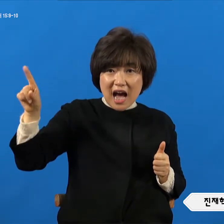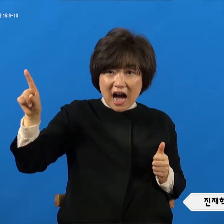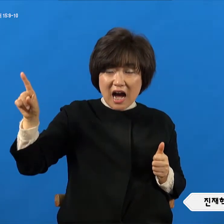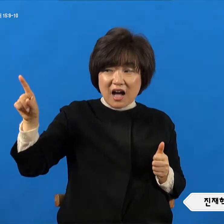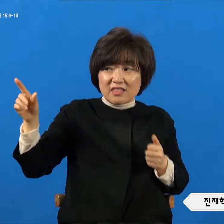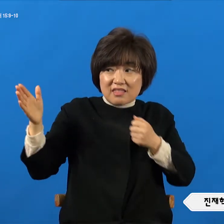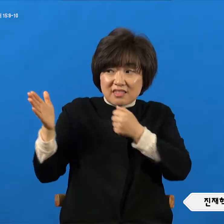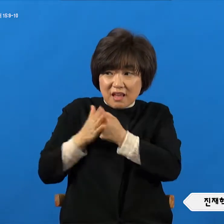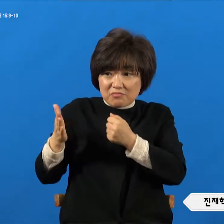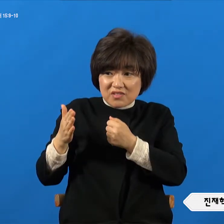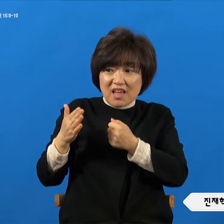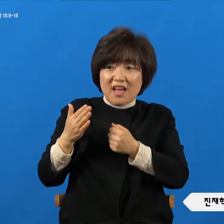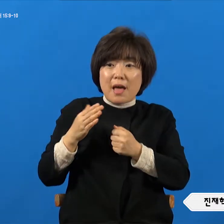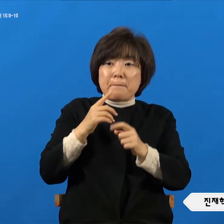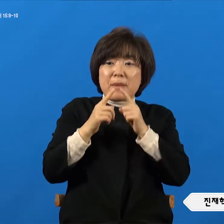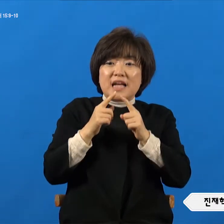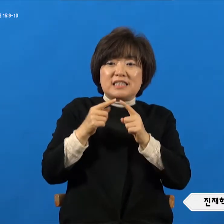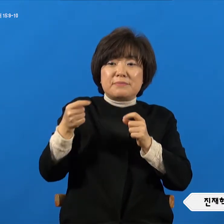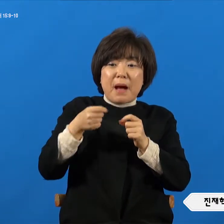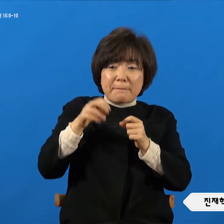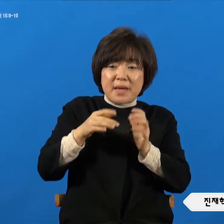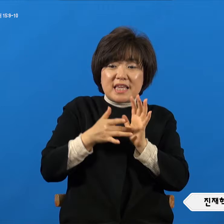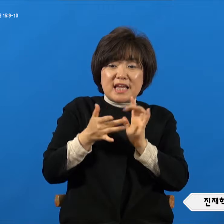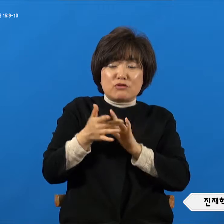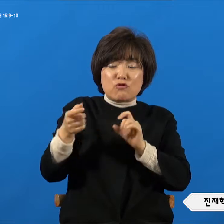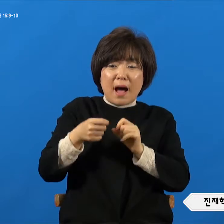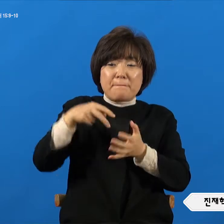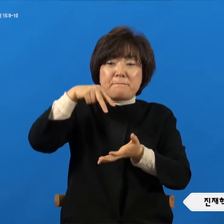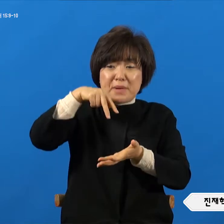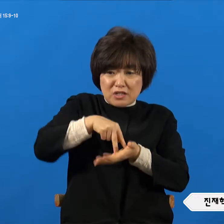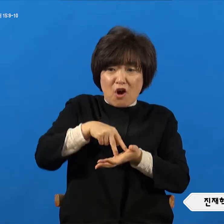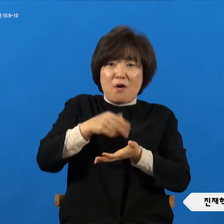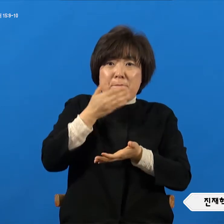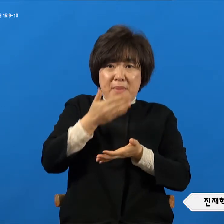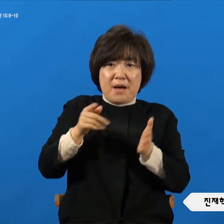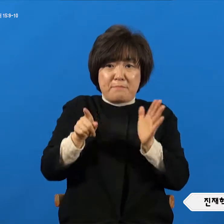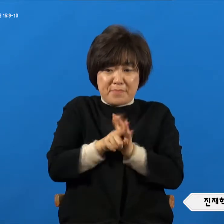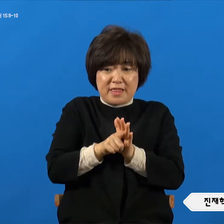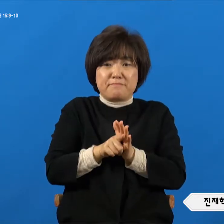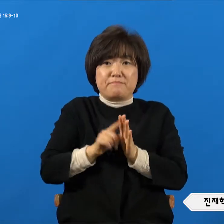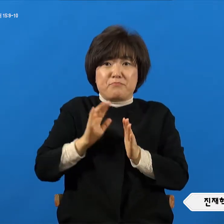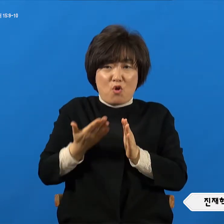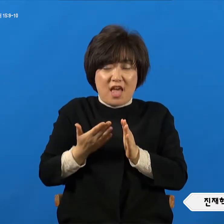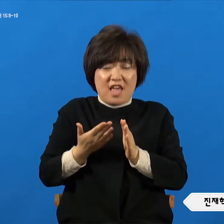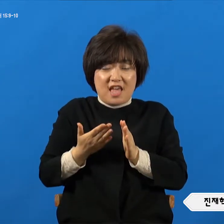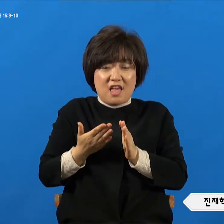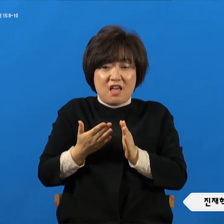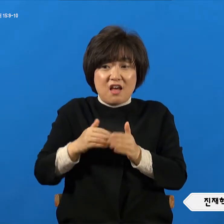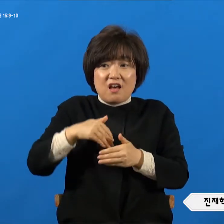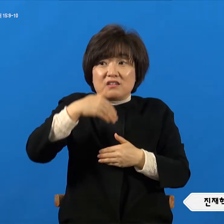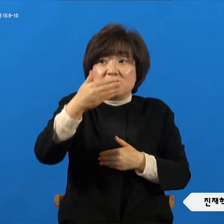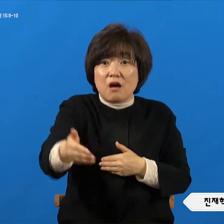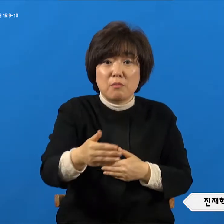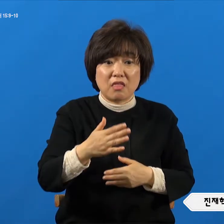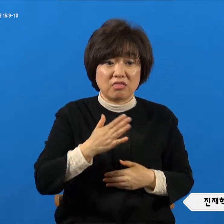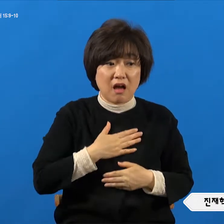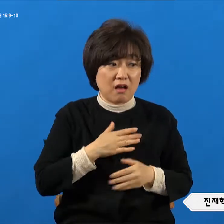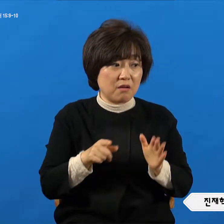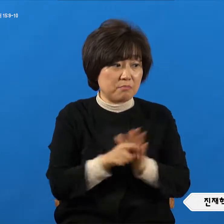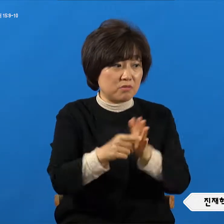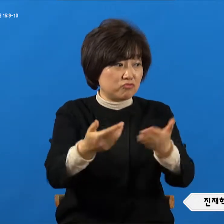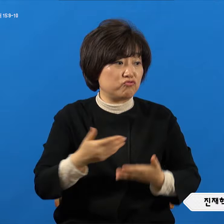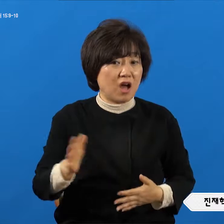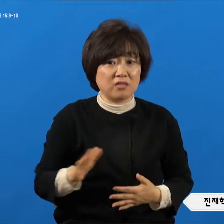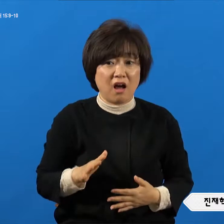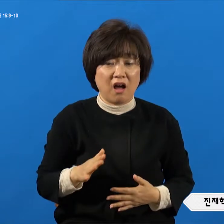쓰기 시작하고 예수 그리스도 앞에 쓰기 시작합니다. 그런데 아무도 그를 믿어주지 않습니다. 아무도 그를 가까이